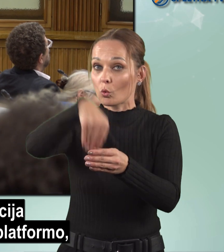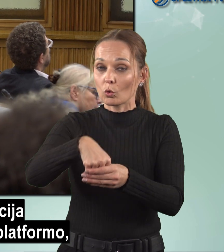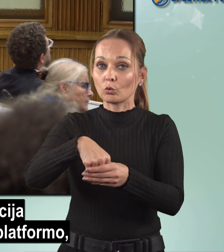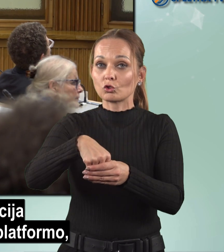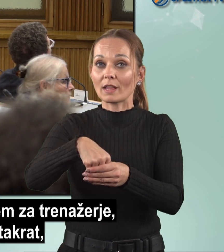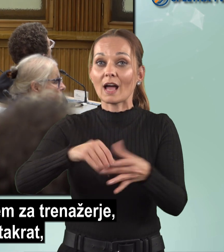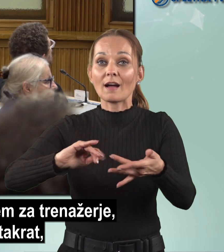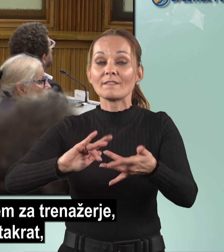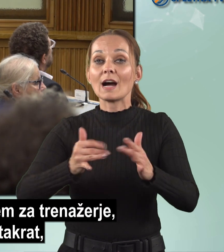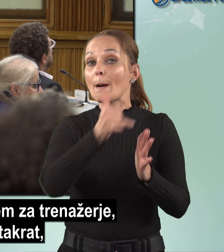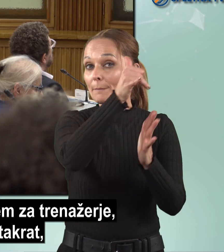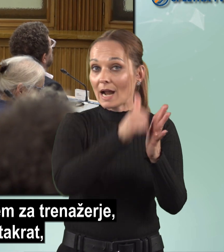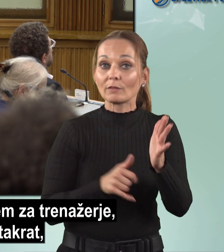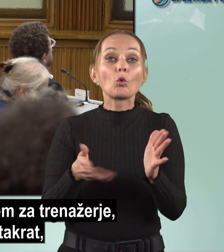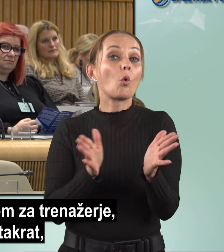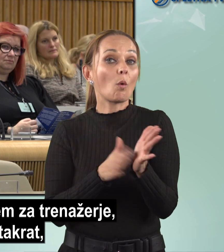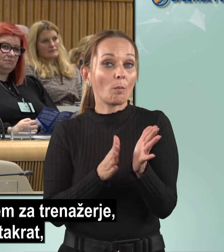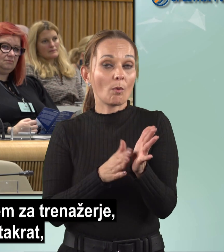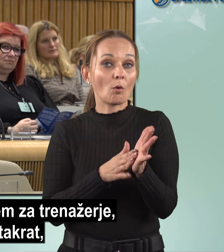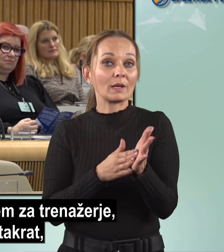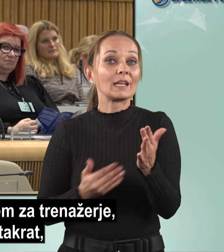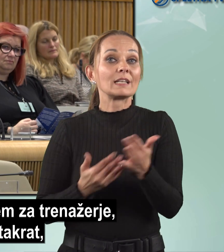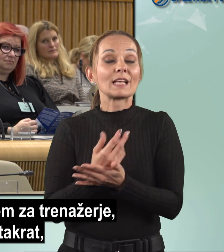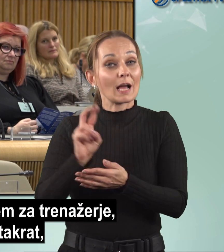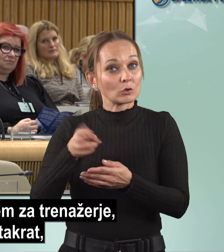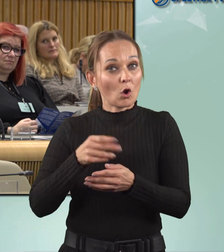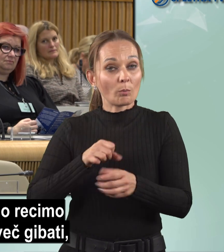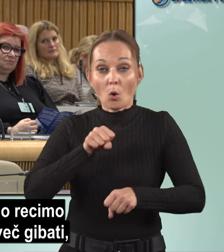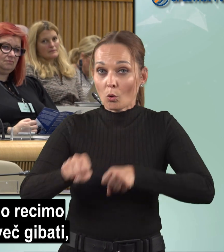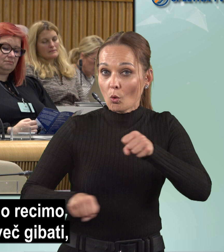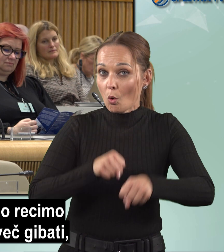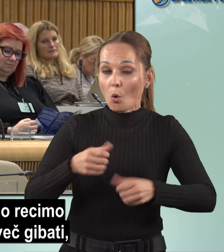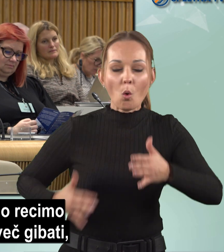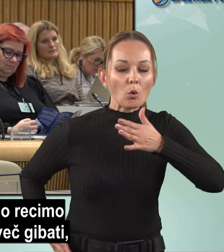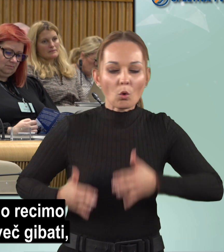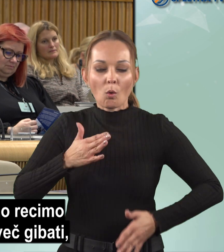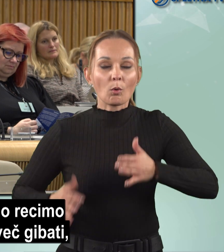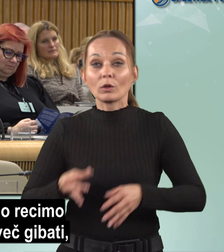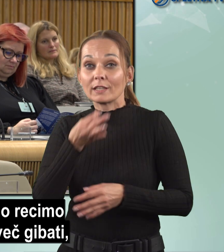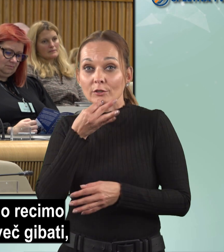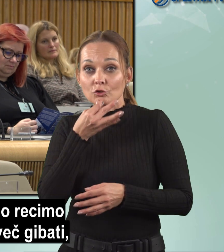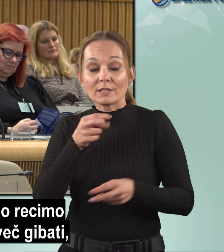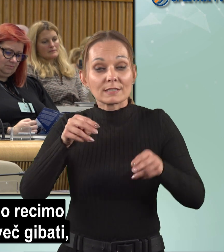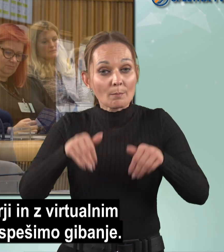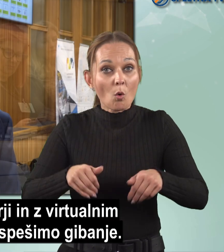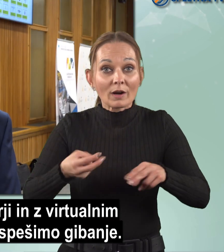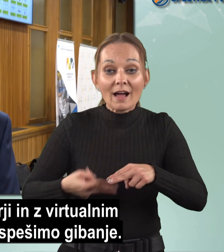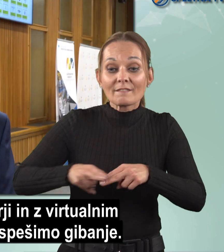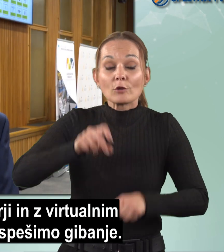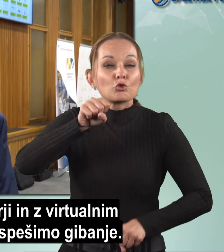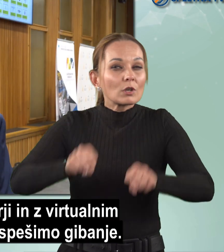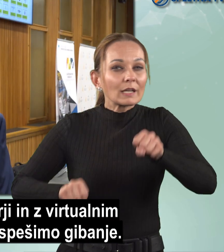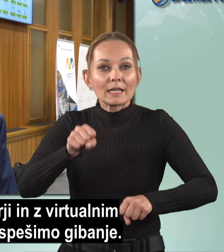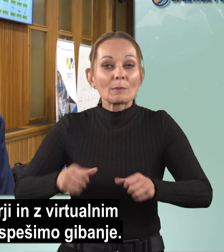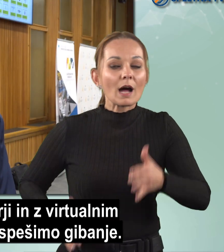v platformo. Tam gre pa predvsem za trenažerje, robotiko, takrat, ko se gibalno moramo več gibati, da pravzaprav